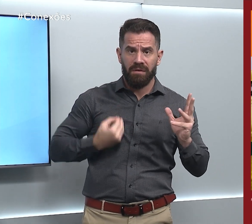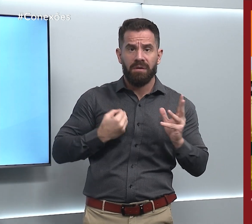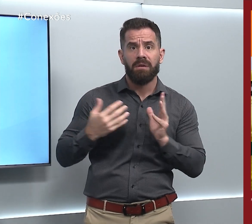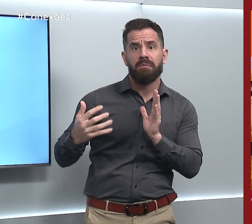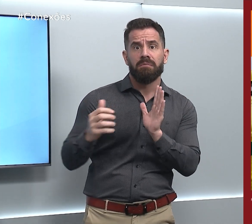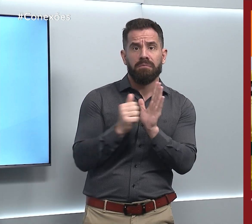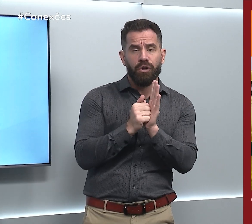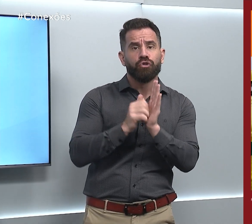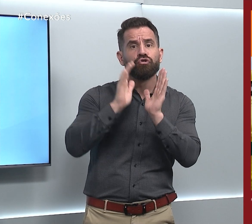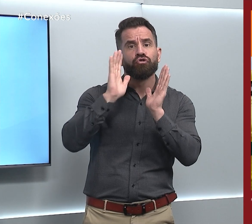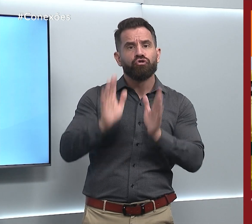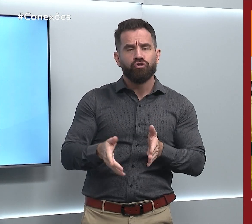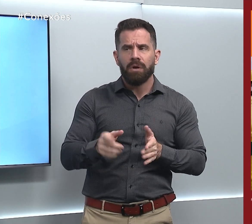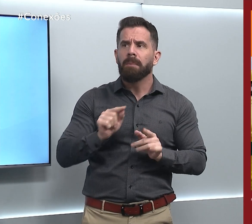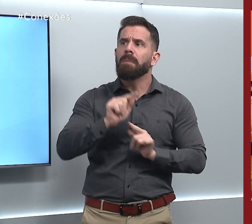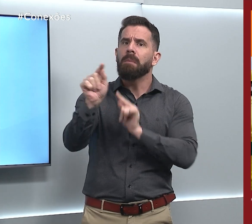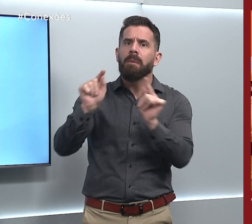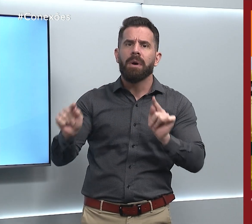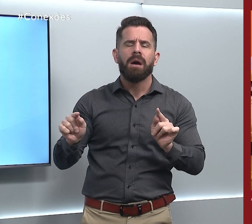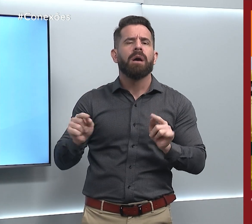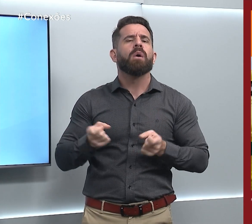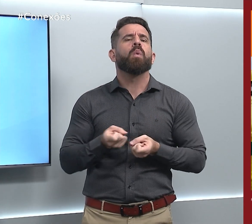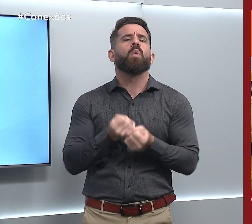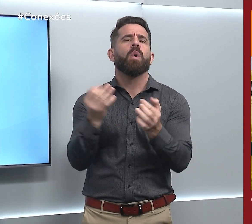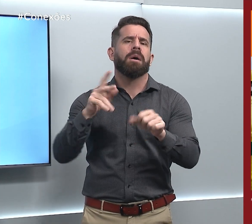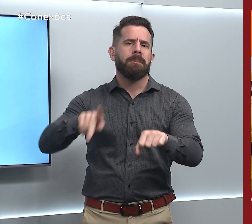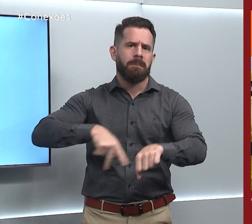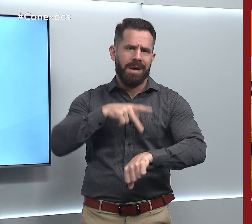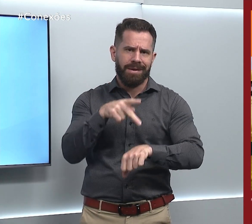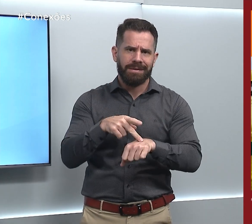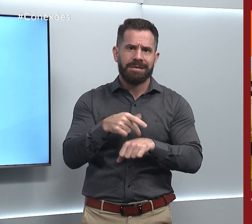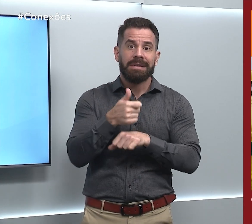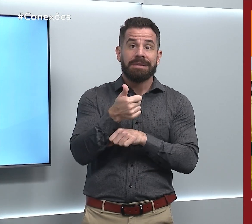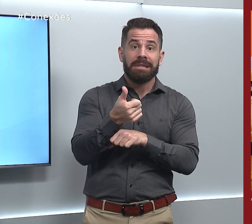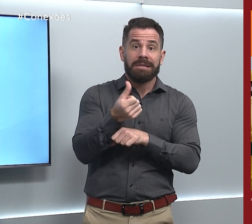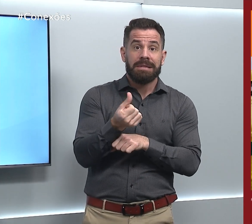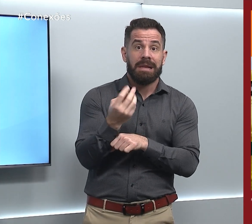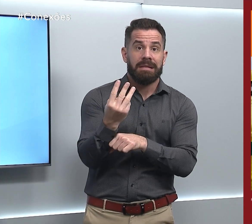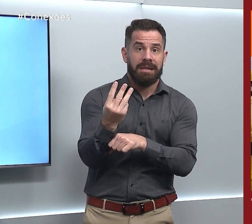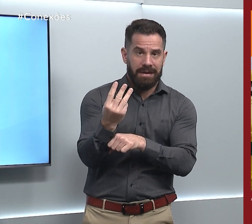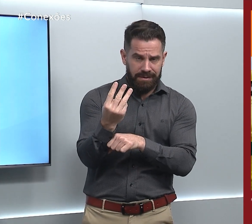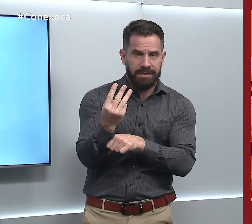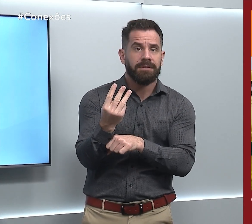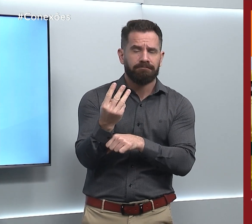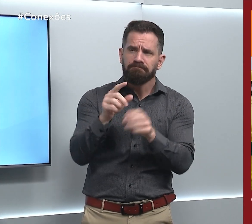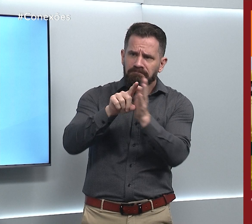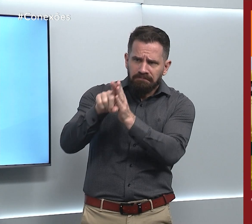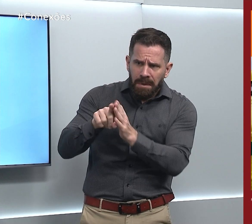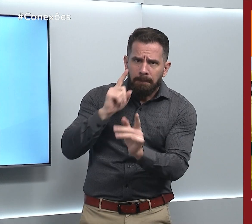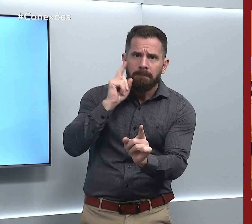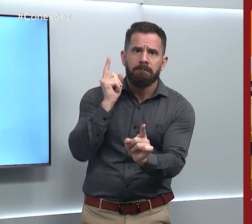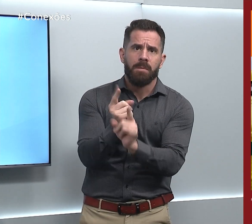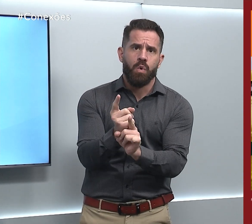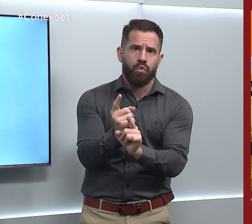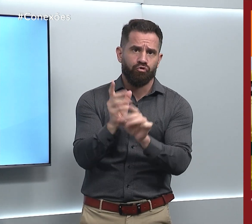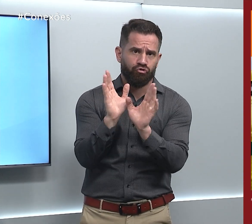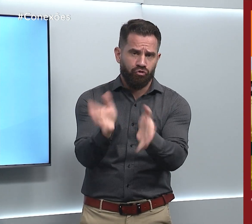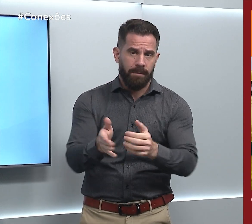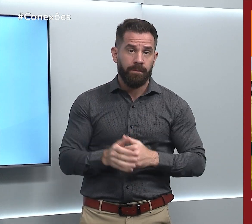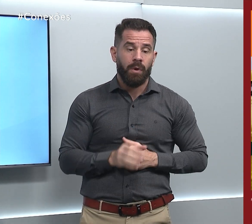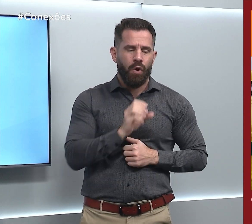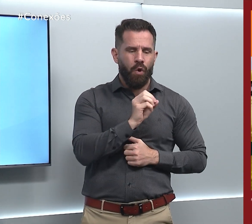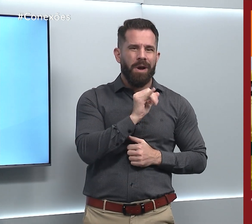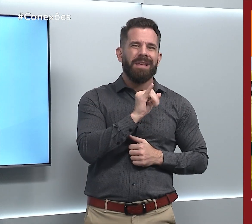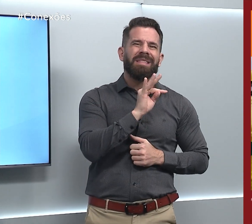registrada em 163 países que foram pesquisados. Bom, com isso, a Organização Internacional do Trabalho, a